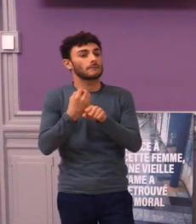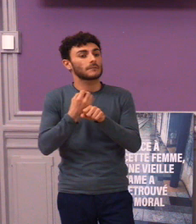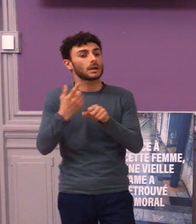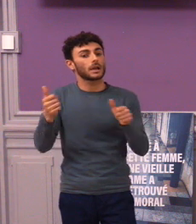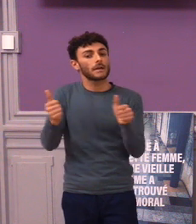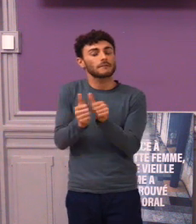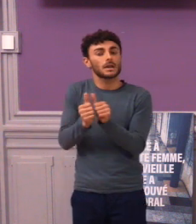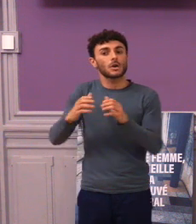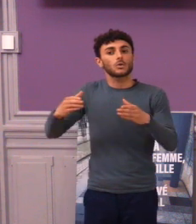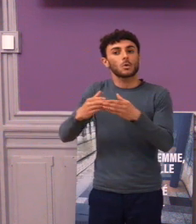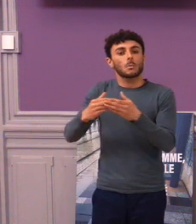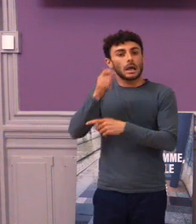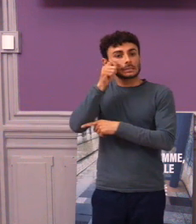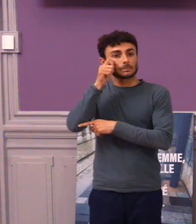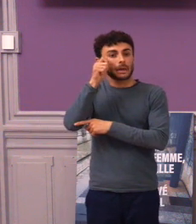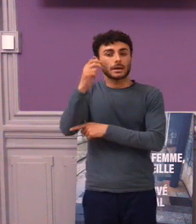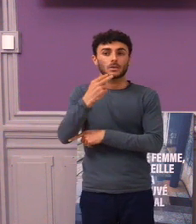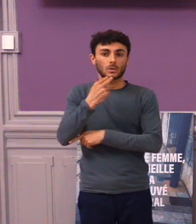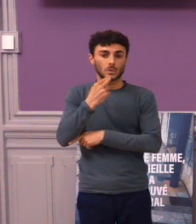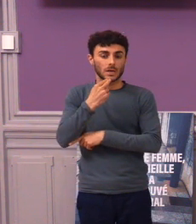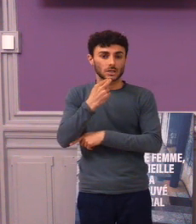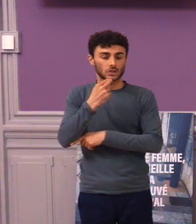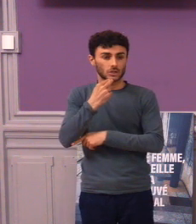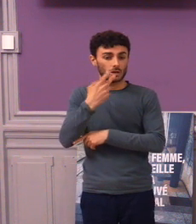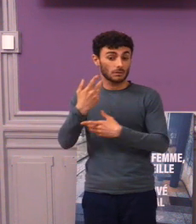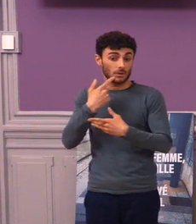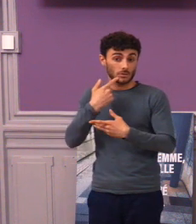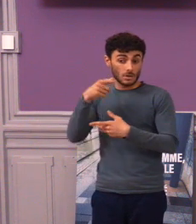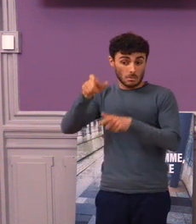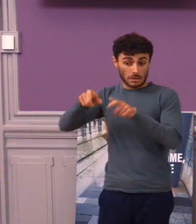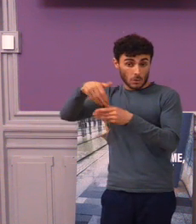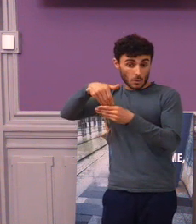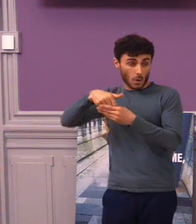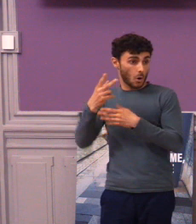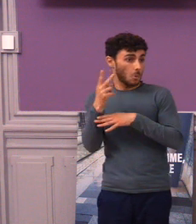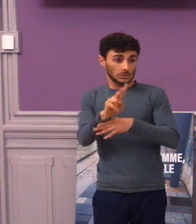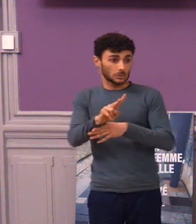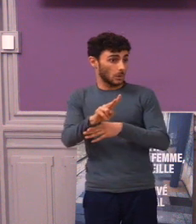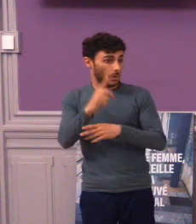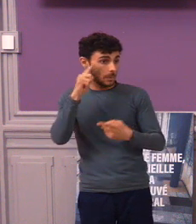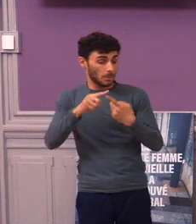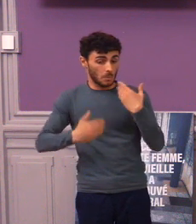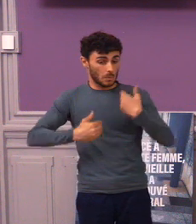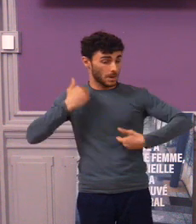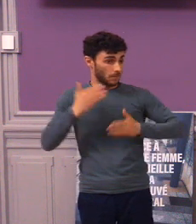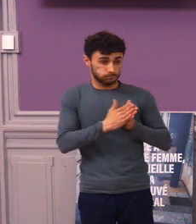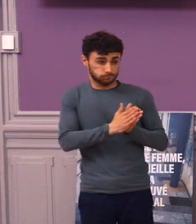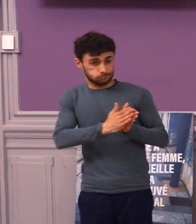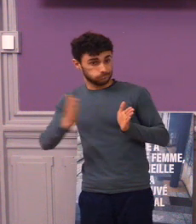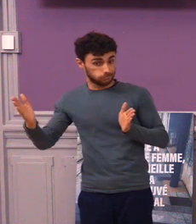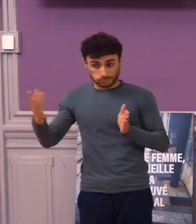d'usage donc avec les représentants justement des différents types de handicaps qui nous accompagnent dans nos